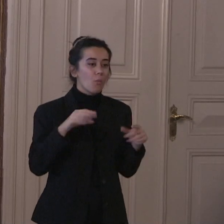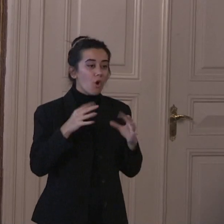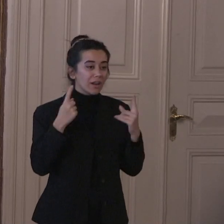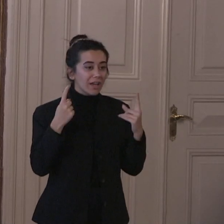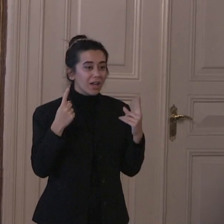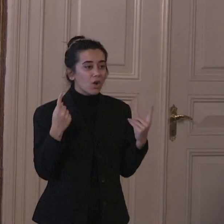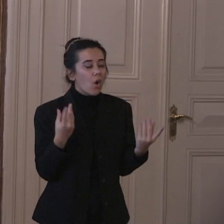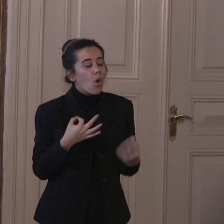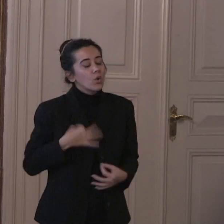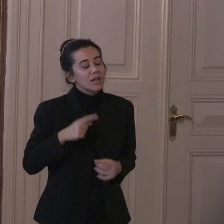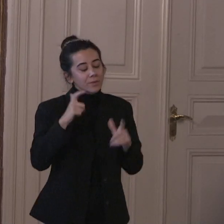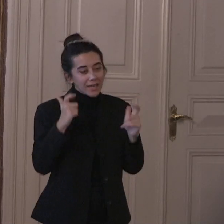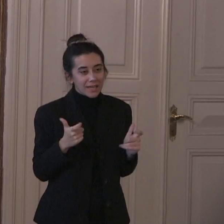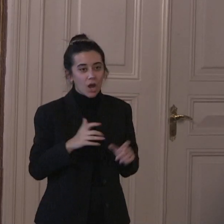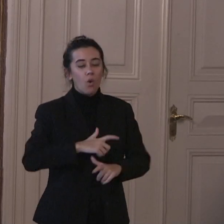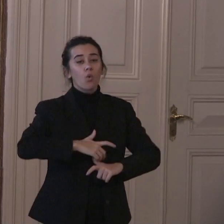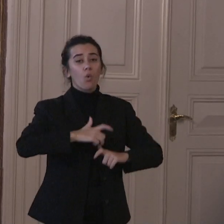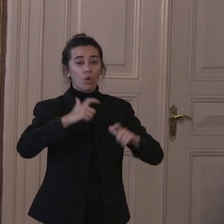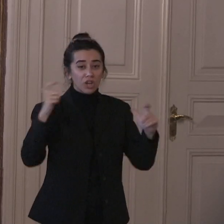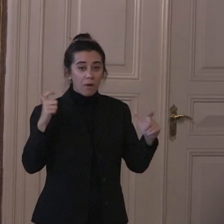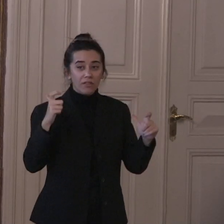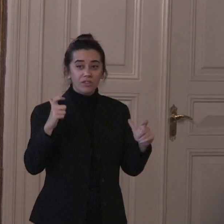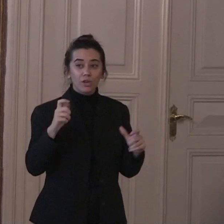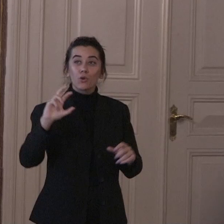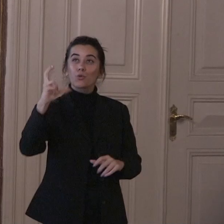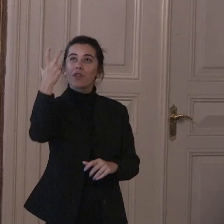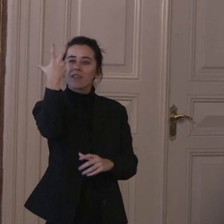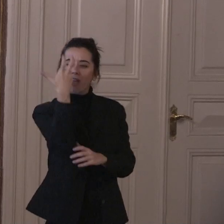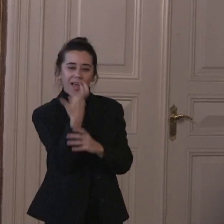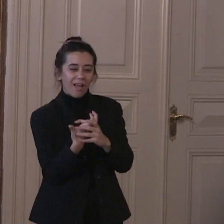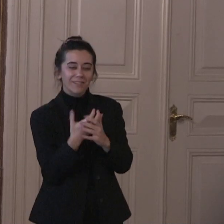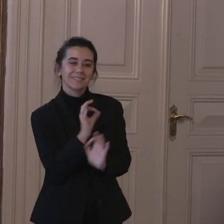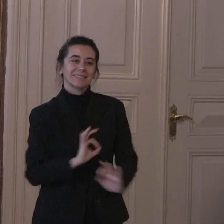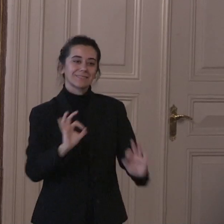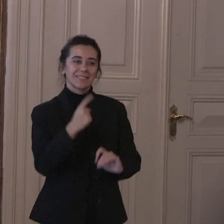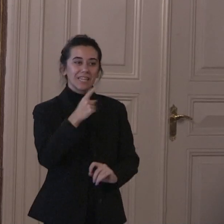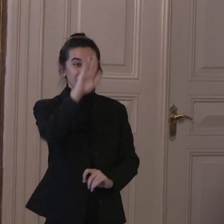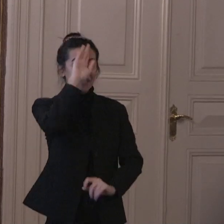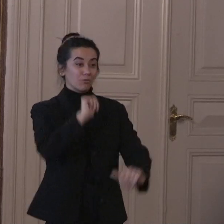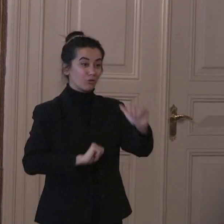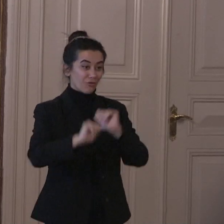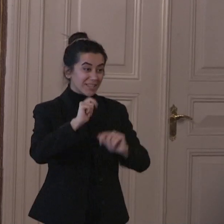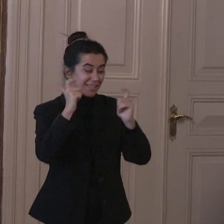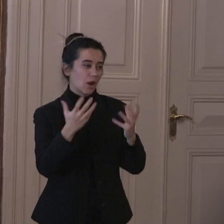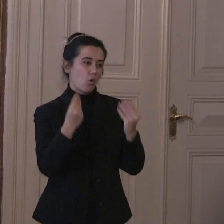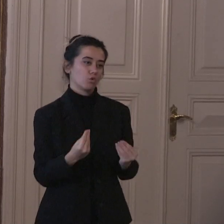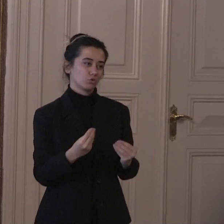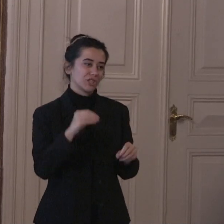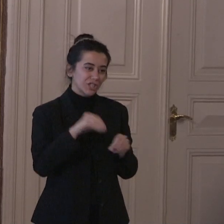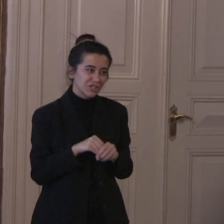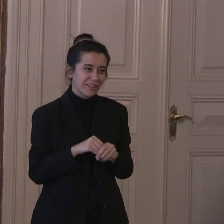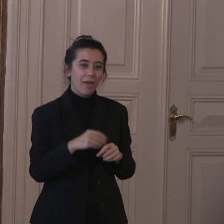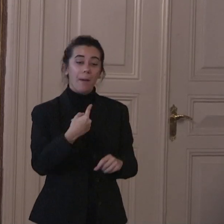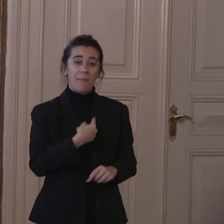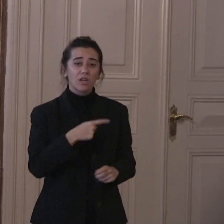yeri koskocaman, artık yani Güneş Batmayan Üniversite diyebileceğimiz kadar büyük İstanbul Üniversitesi'nde oluşturdukları için